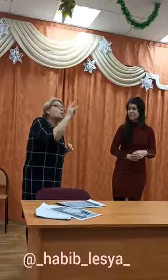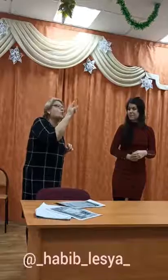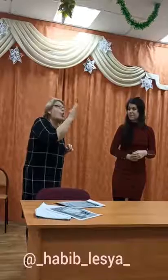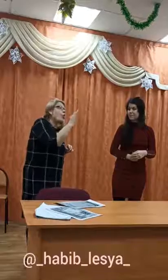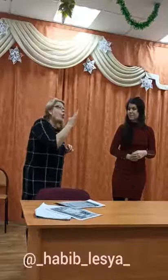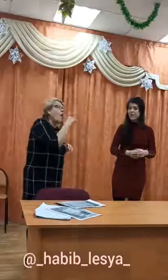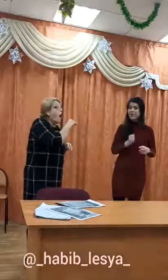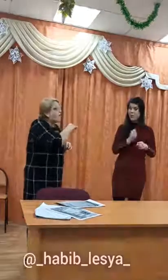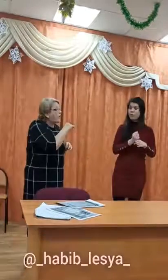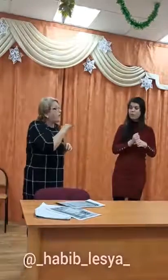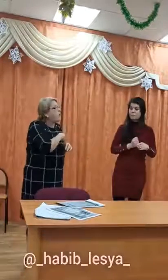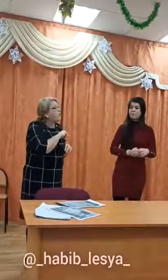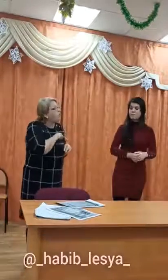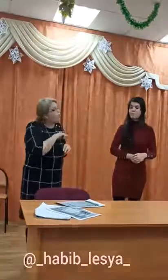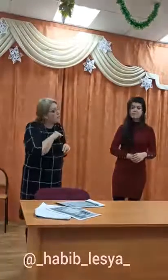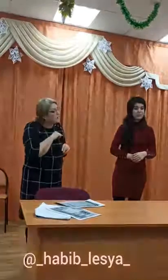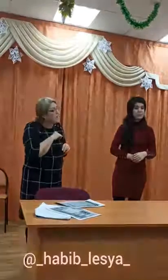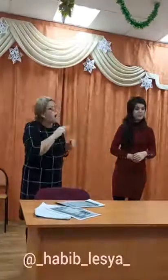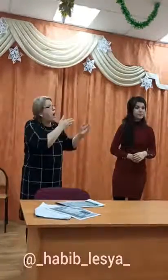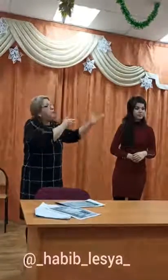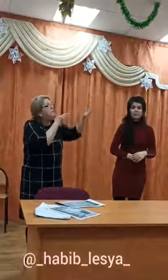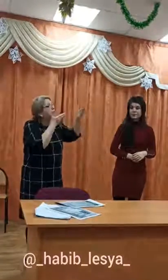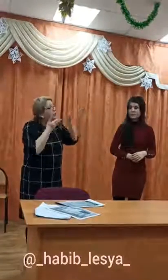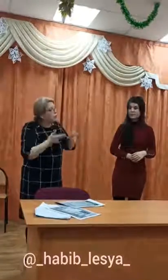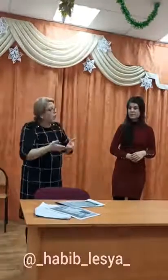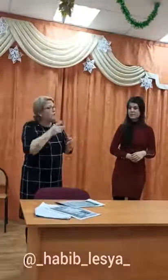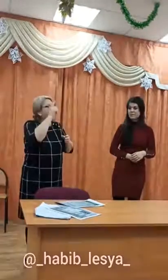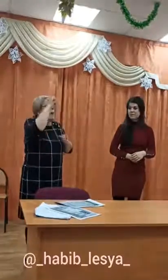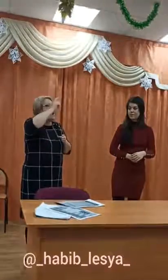Но она работала, приглашала